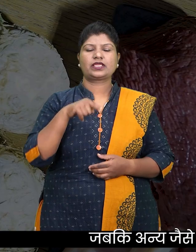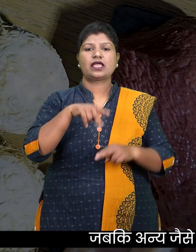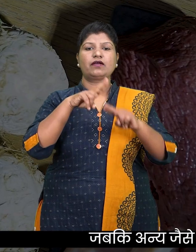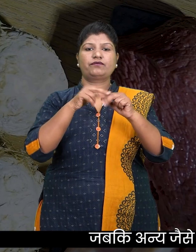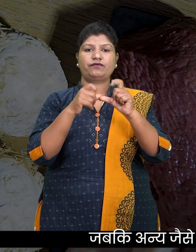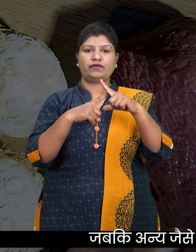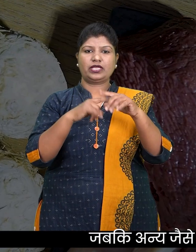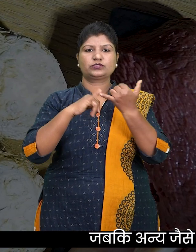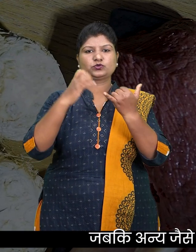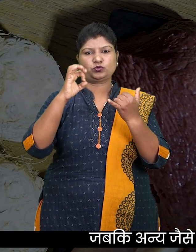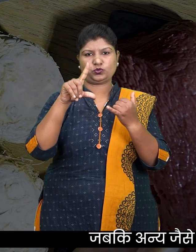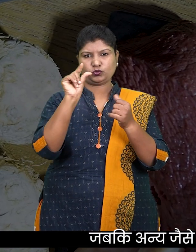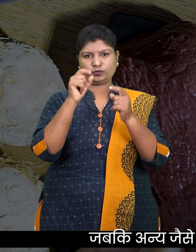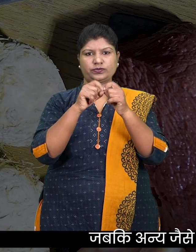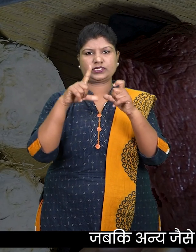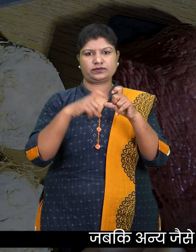हैं।